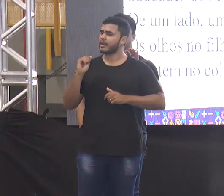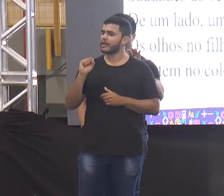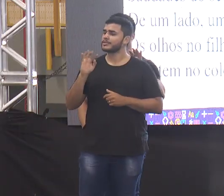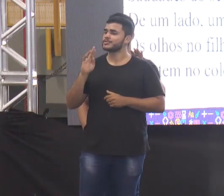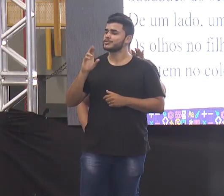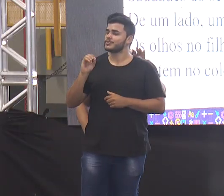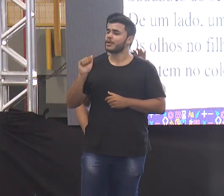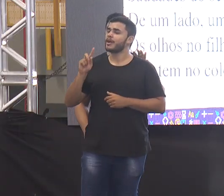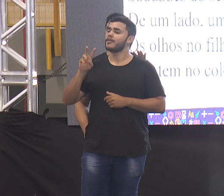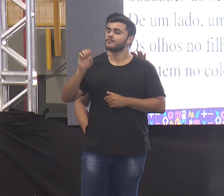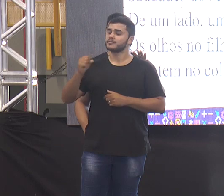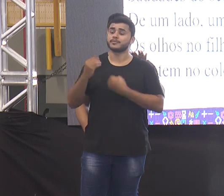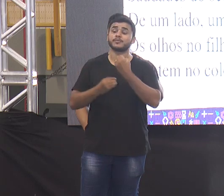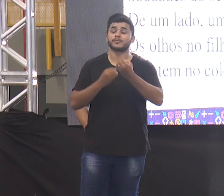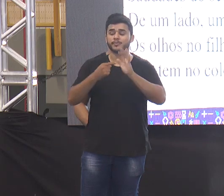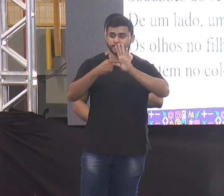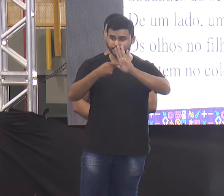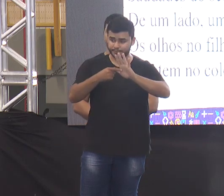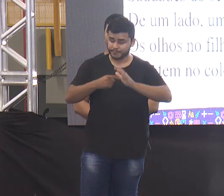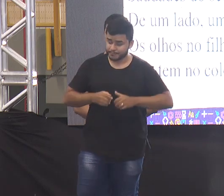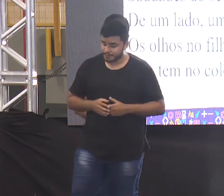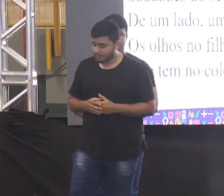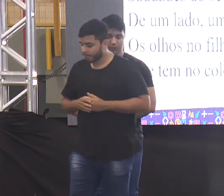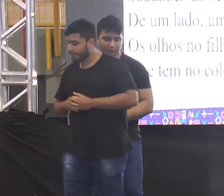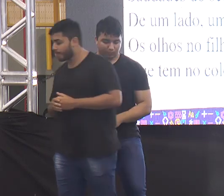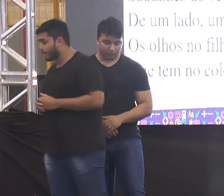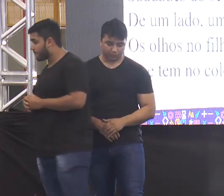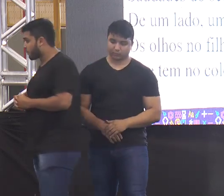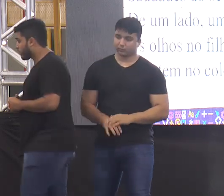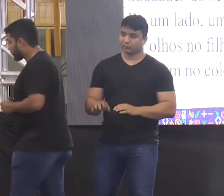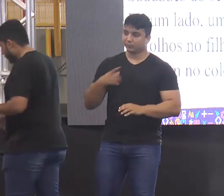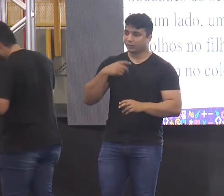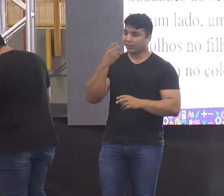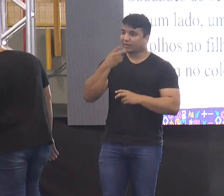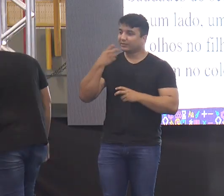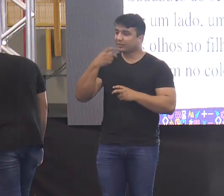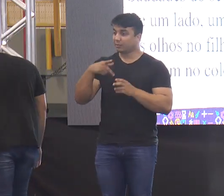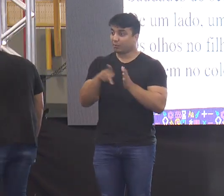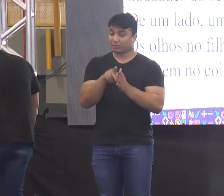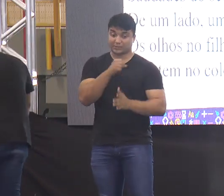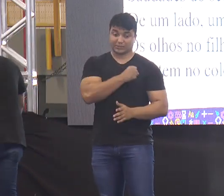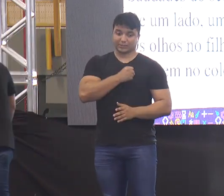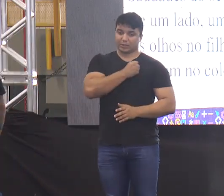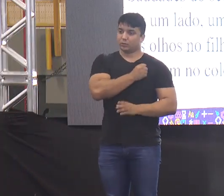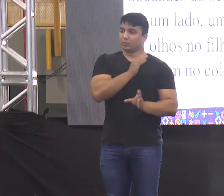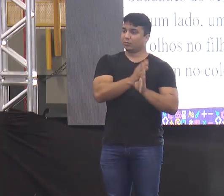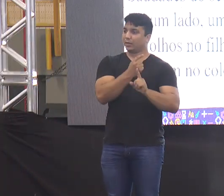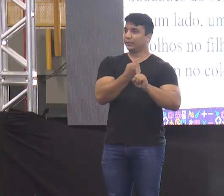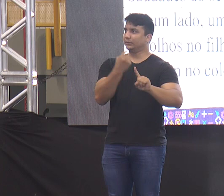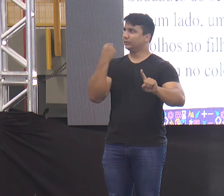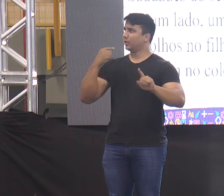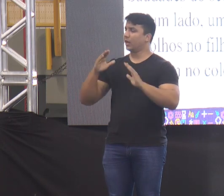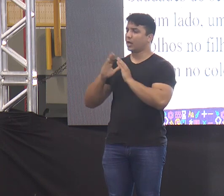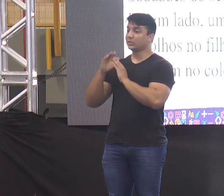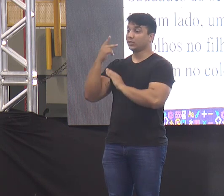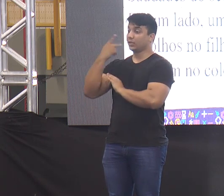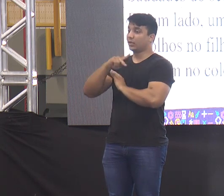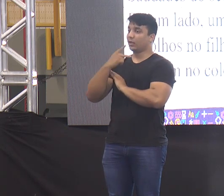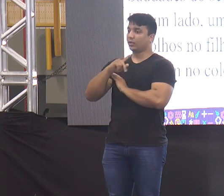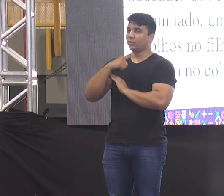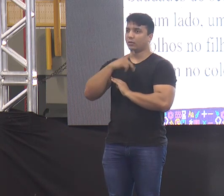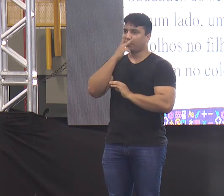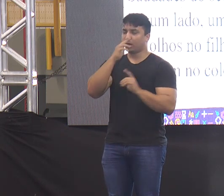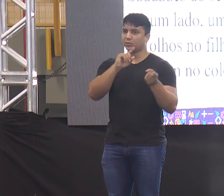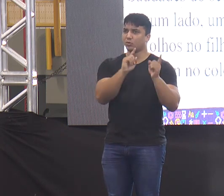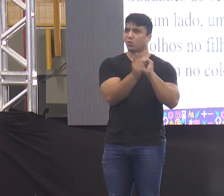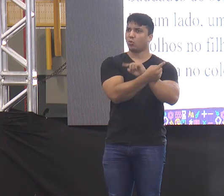eu colocar essa escrava cantando as saudades da sua terra, isso pode